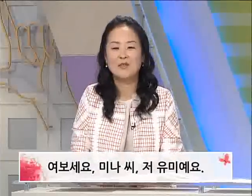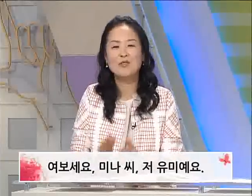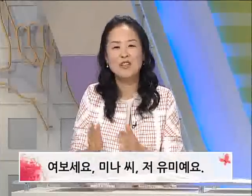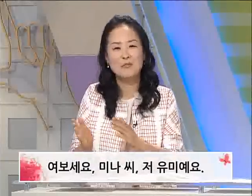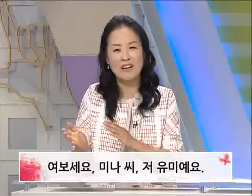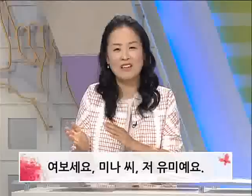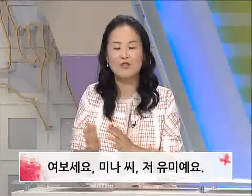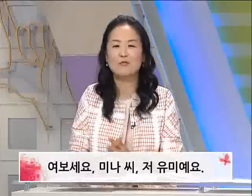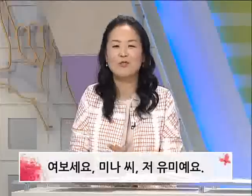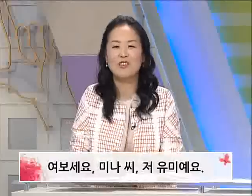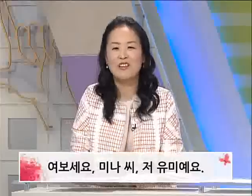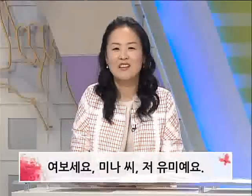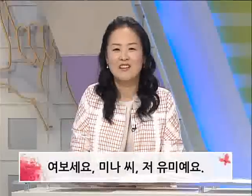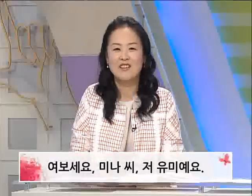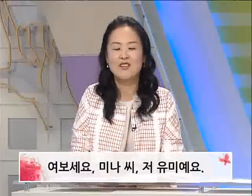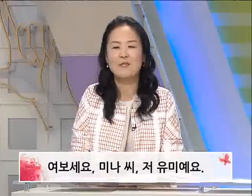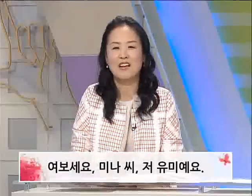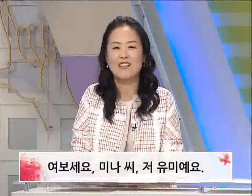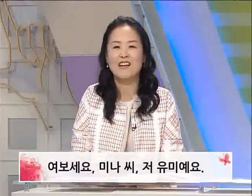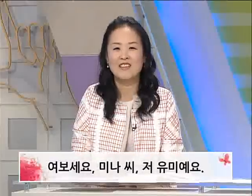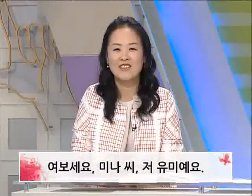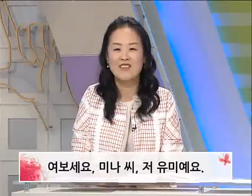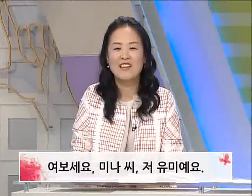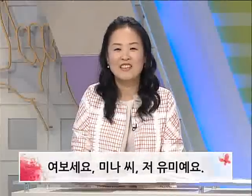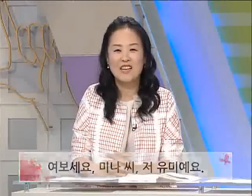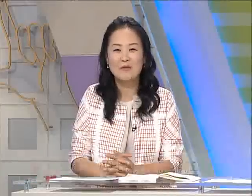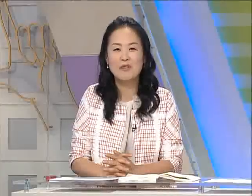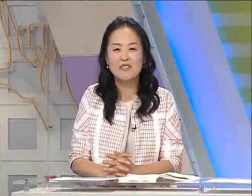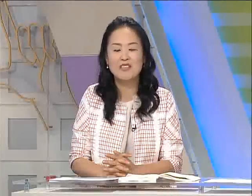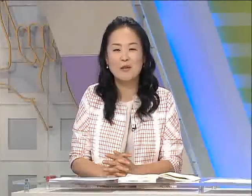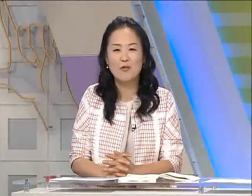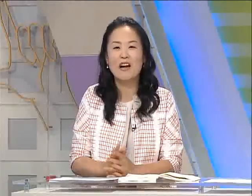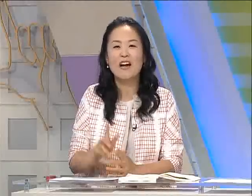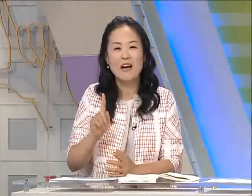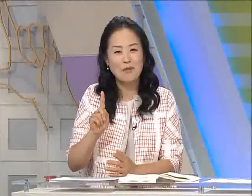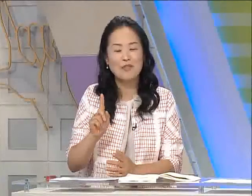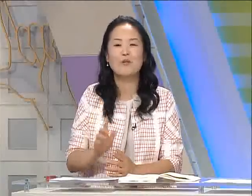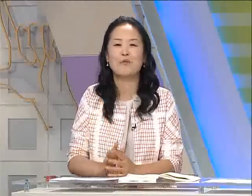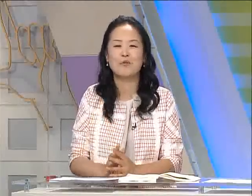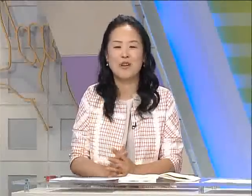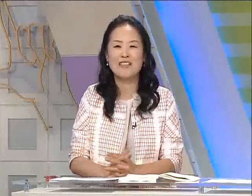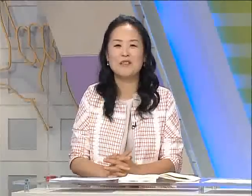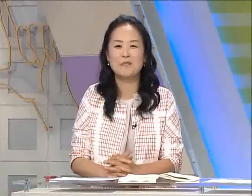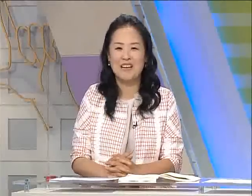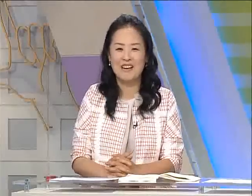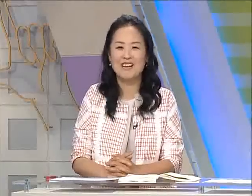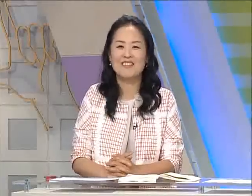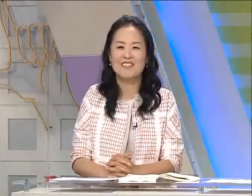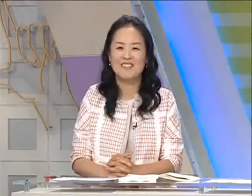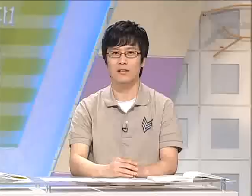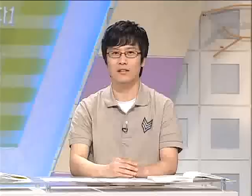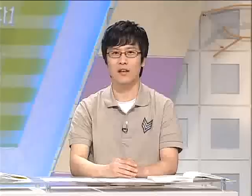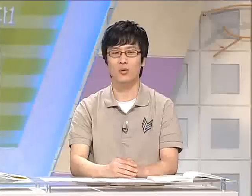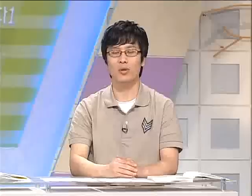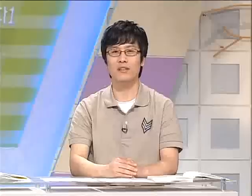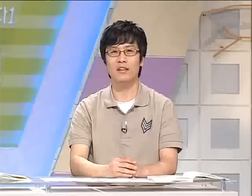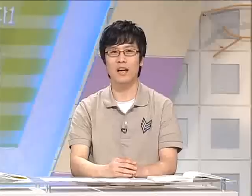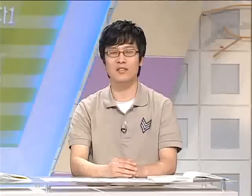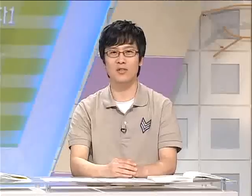지문자만 충분히 익히면 가능하겠죠. 자, 김연철 선생님과 한 번 더 뵈보도록 하겠습니다. 네, 농인들에게 있어서